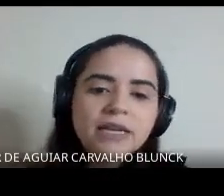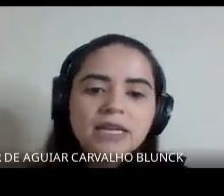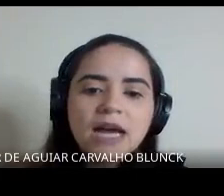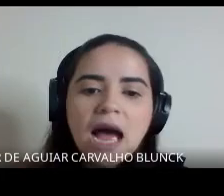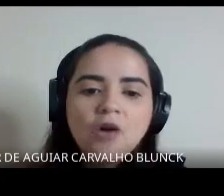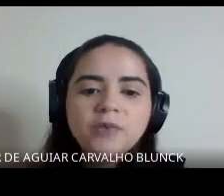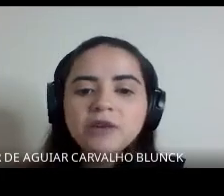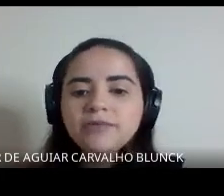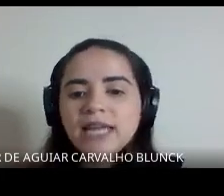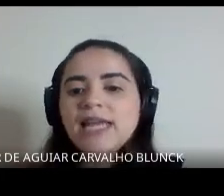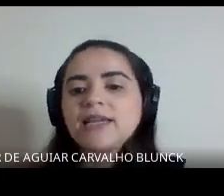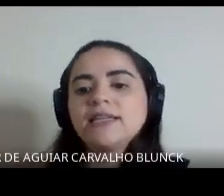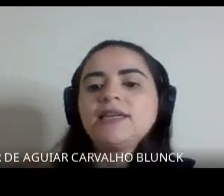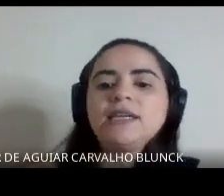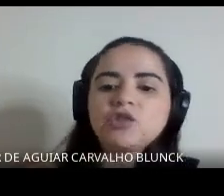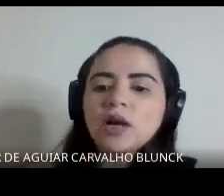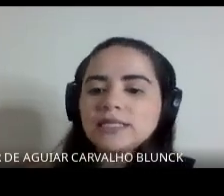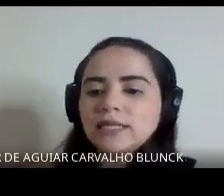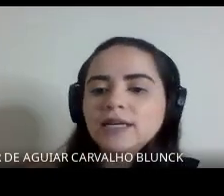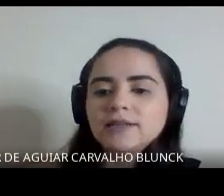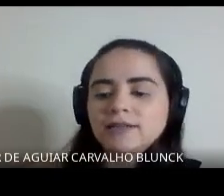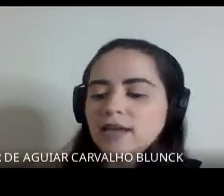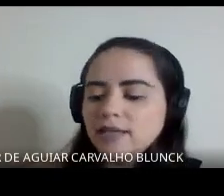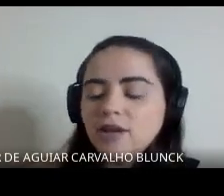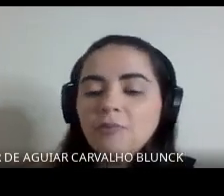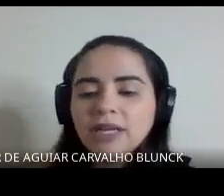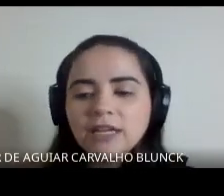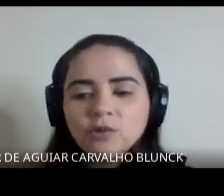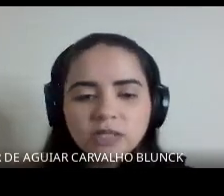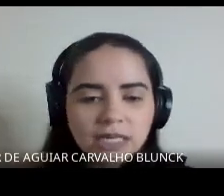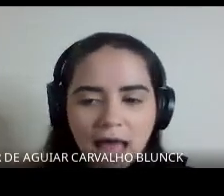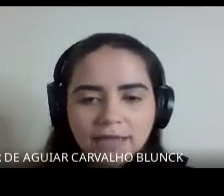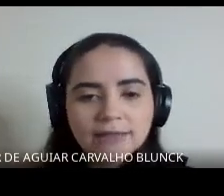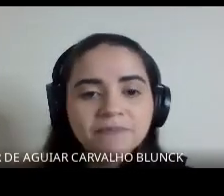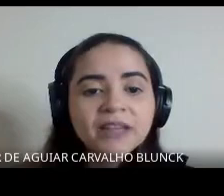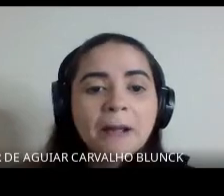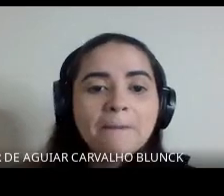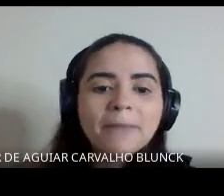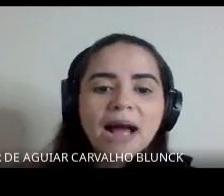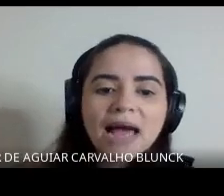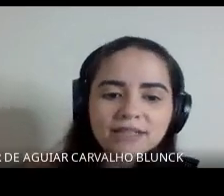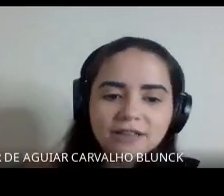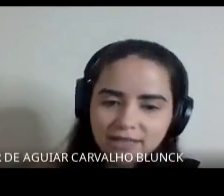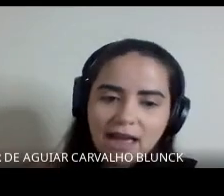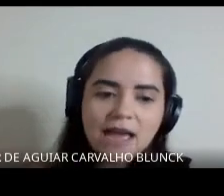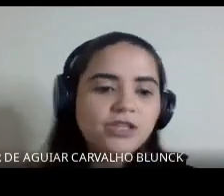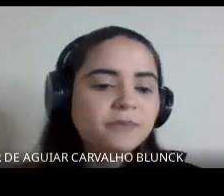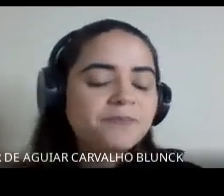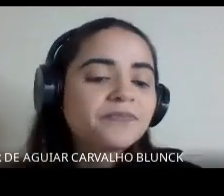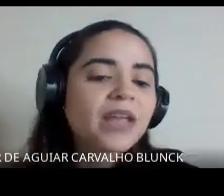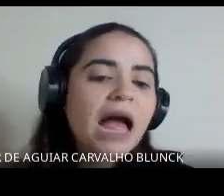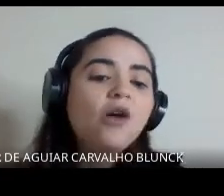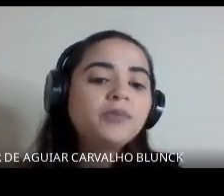que seria a opção D, só as crianças que ainda não aprenderam os sinais. Mas, na